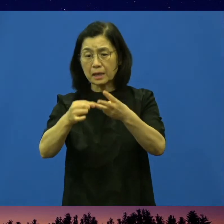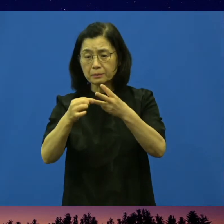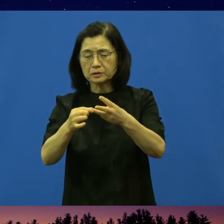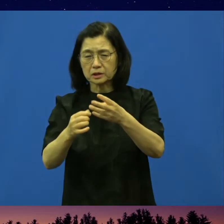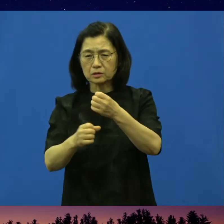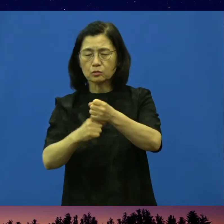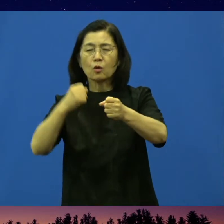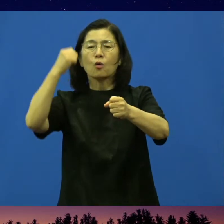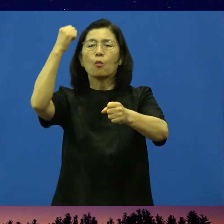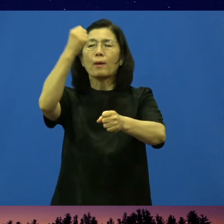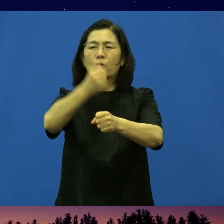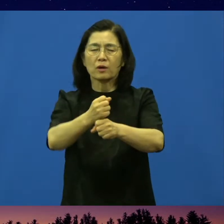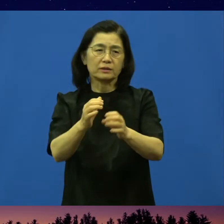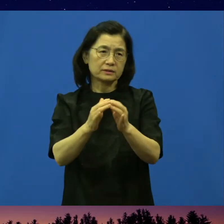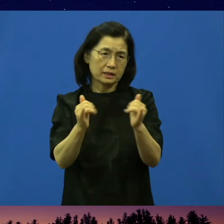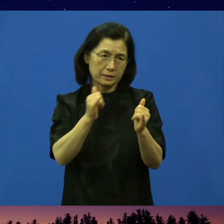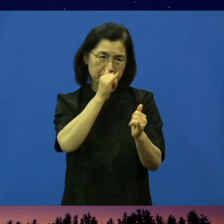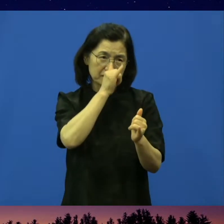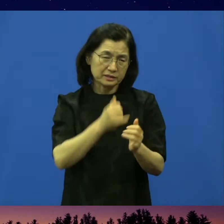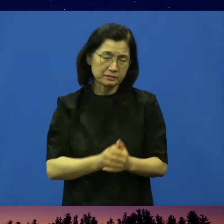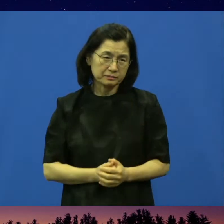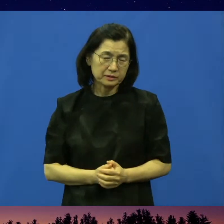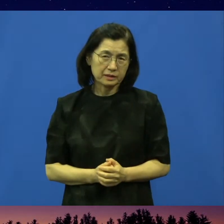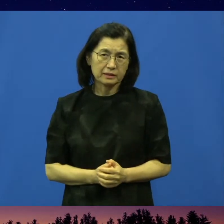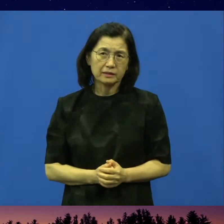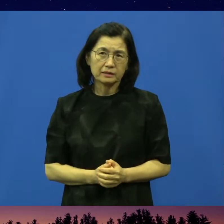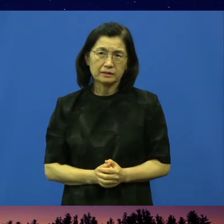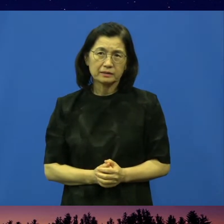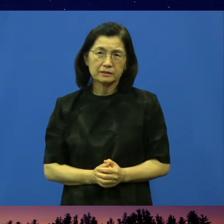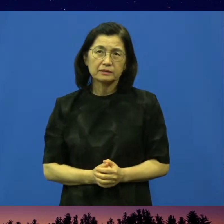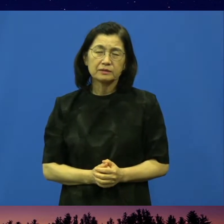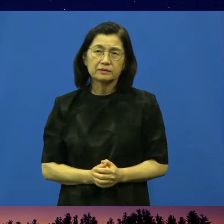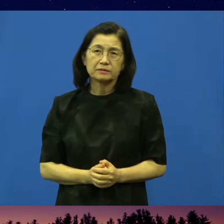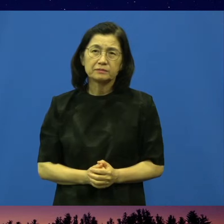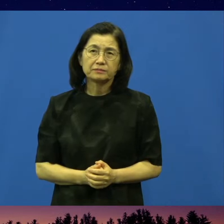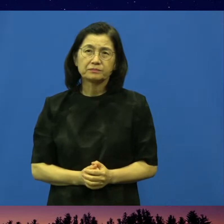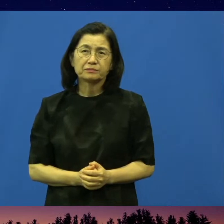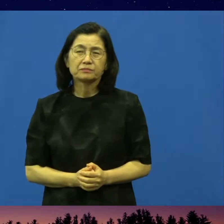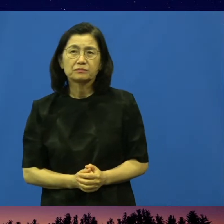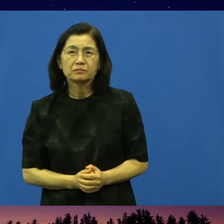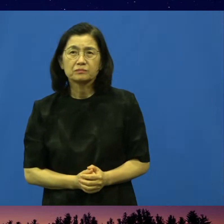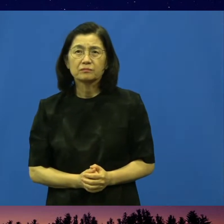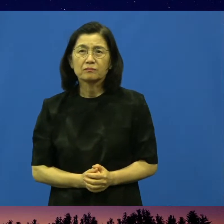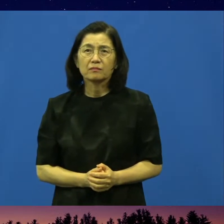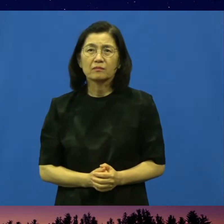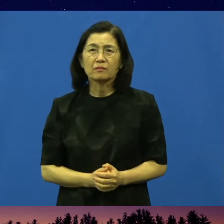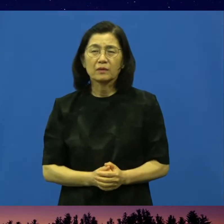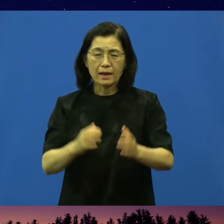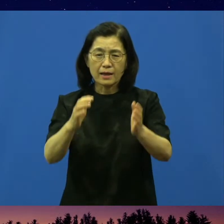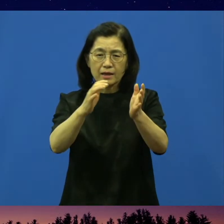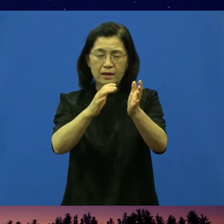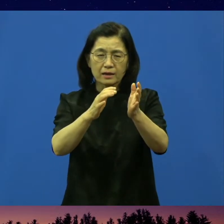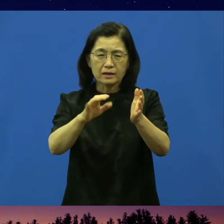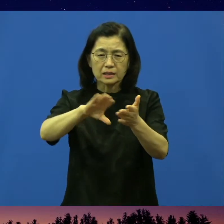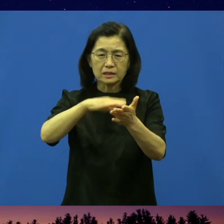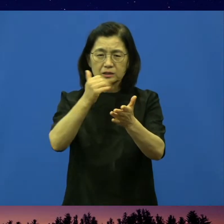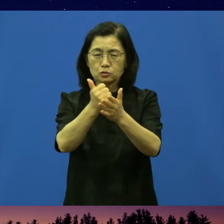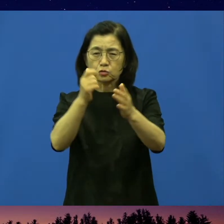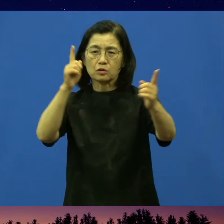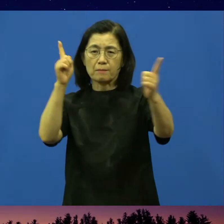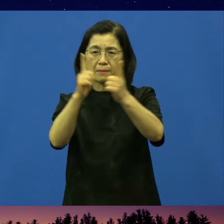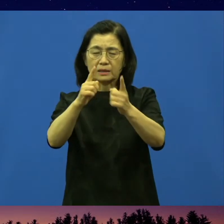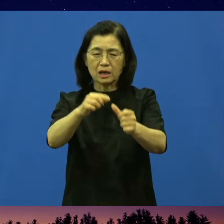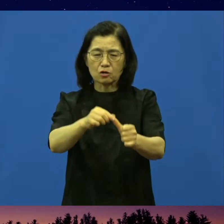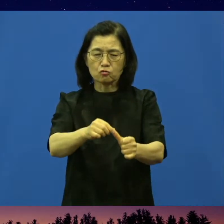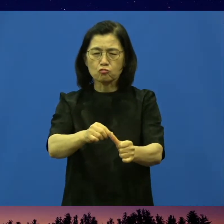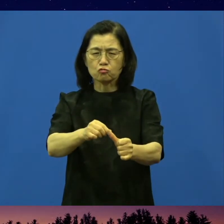출발점은 그리스도를 만난 사건이죠. 그죠? 그 시간이 분명한 거죠. 구원 사건입니다. 그리스도를 만난 사건.